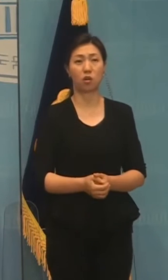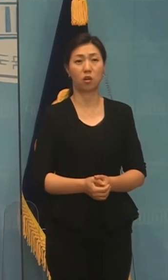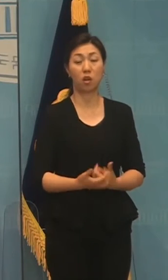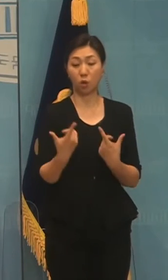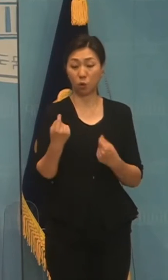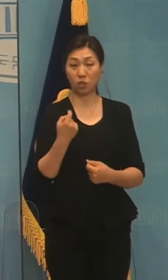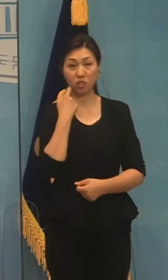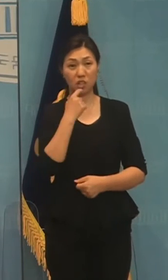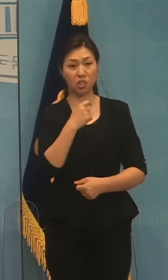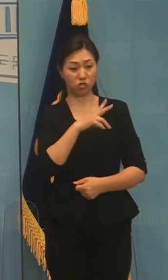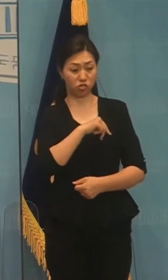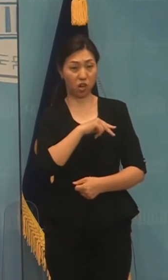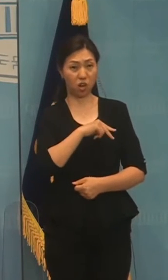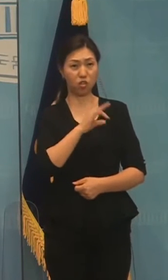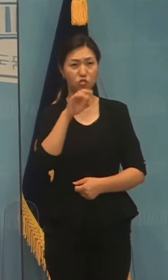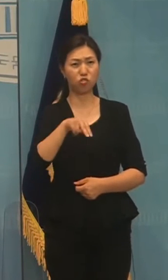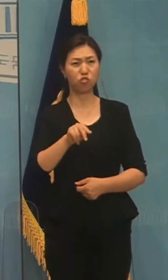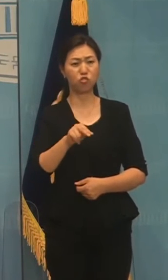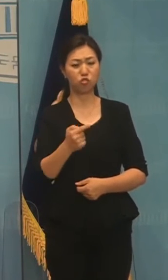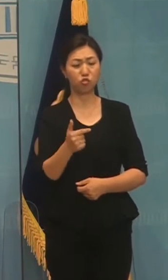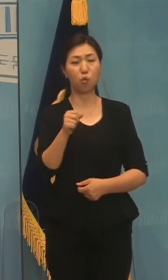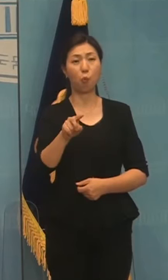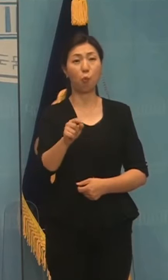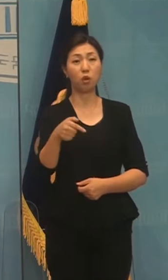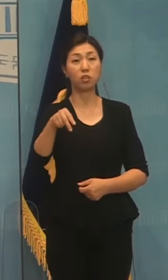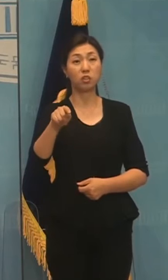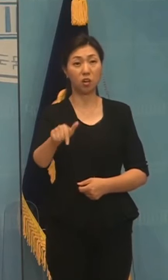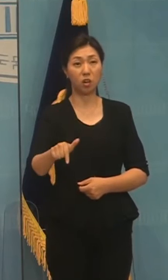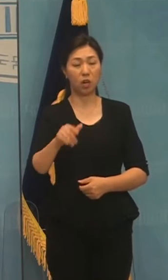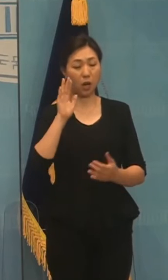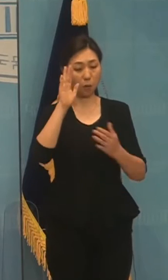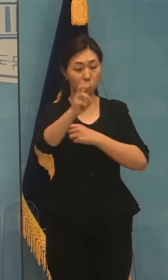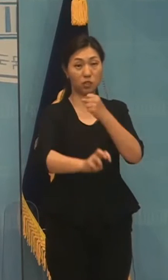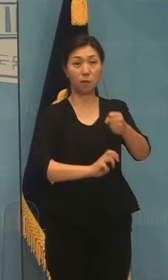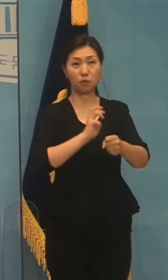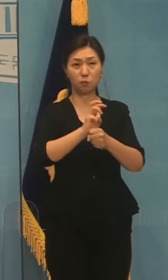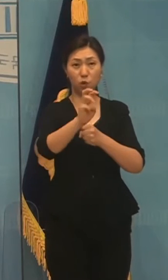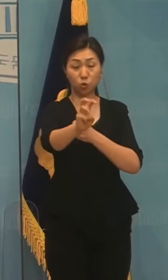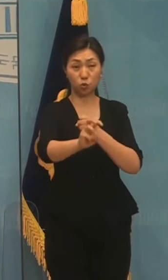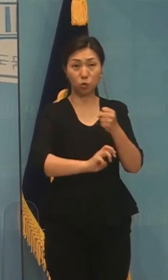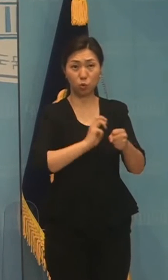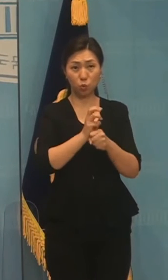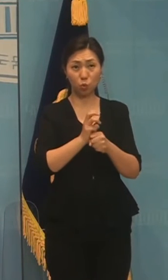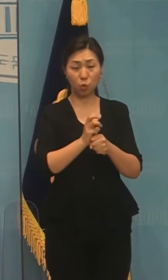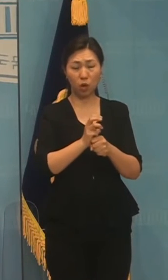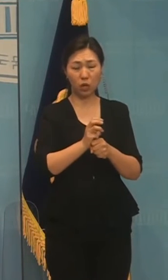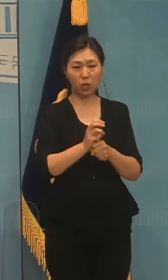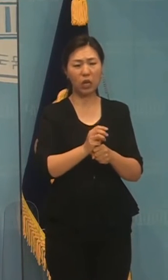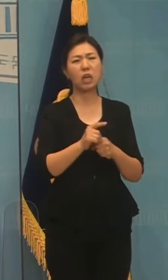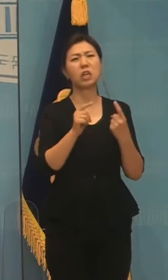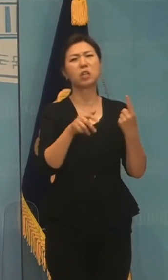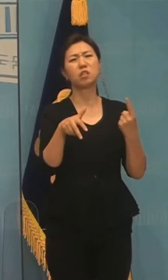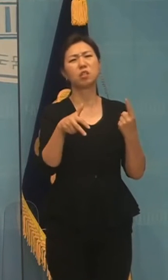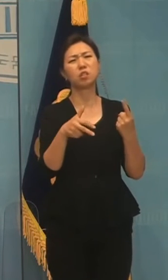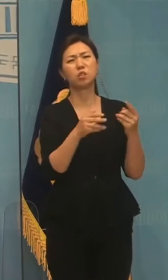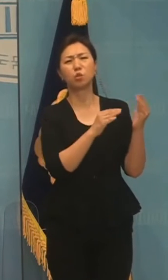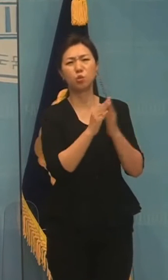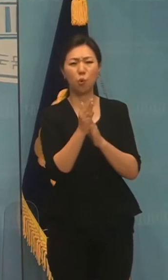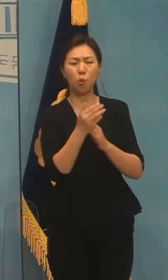작년 국정감사에서 탈원전의 향후 30년간 1천조 원의 국가적 손실이 발생할 것이라는